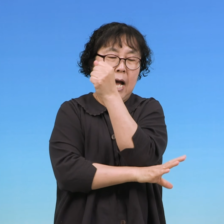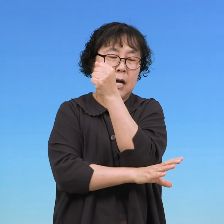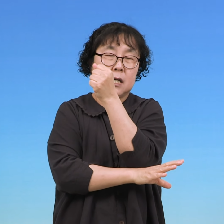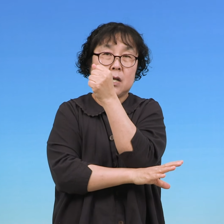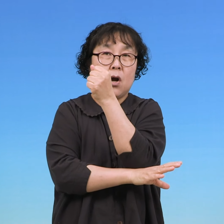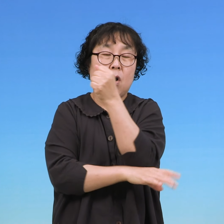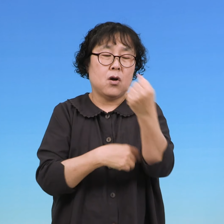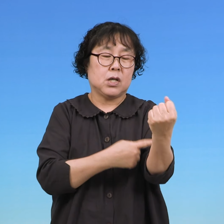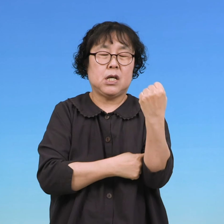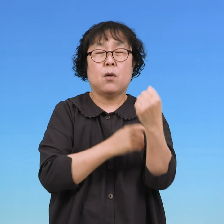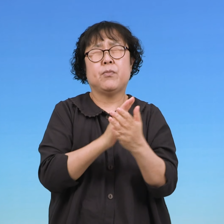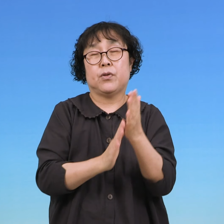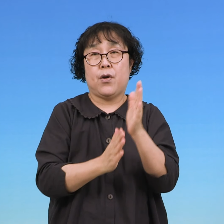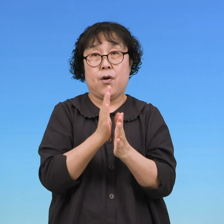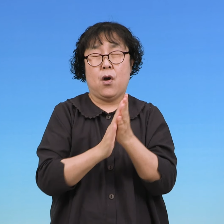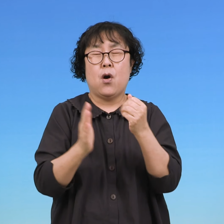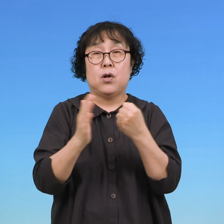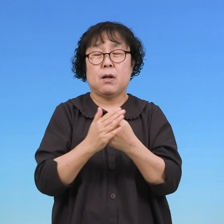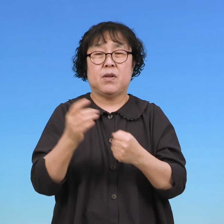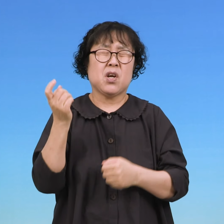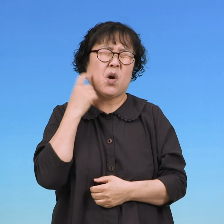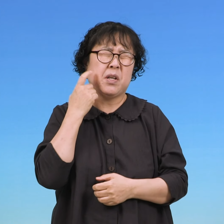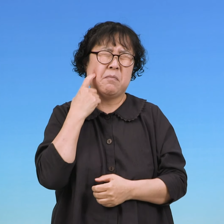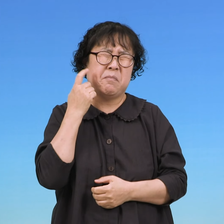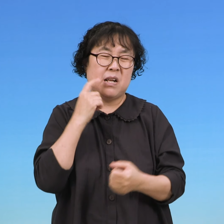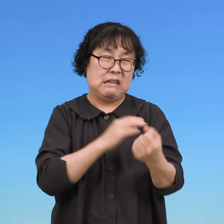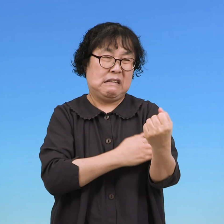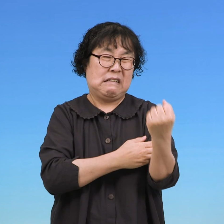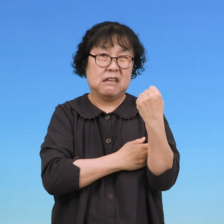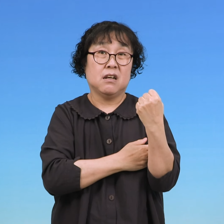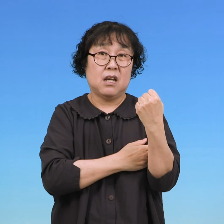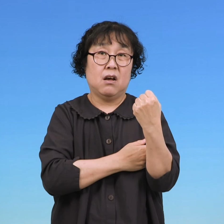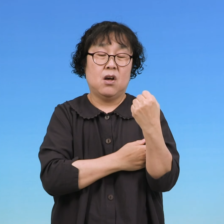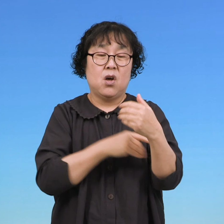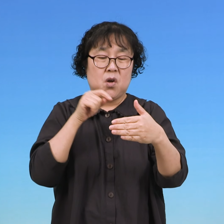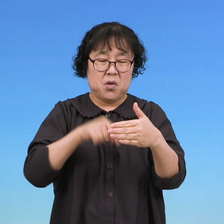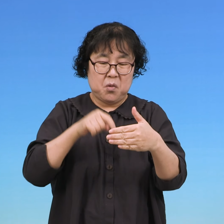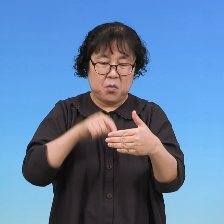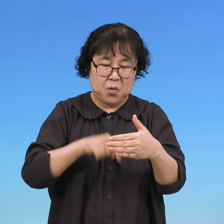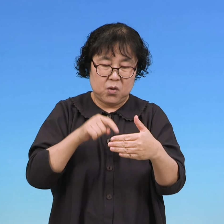이 허세예요 허세. 내막은 하나도 능력이 없으면서